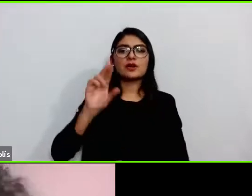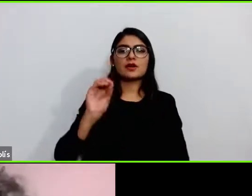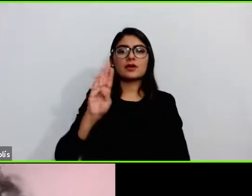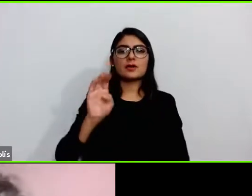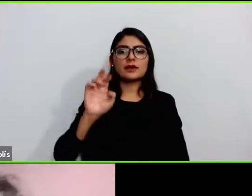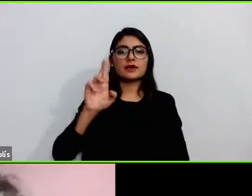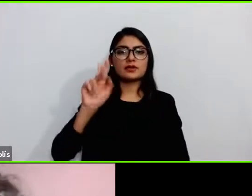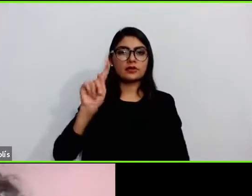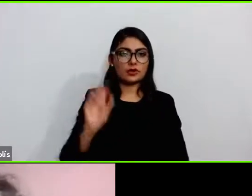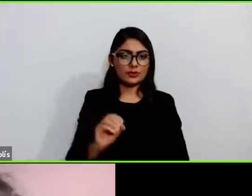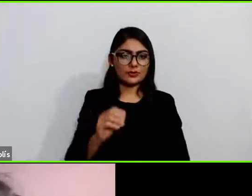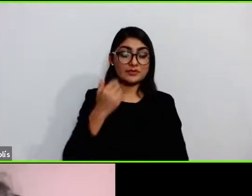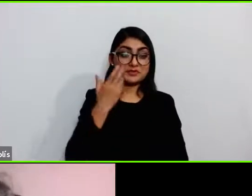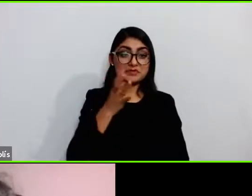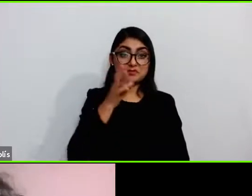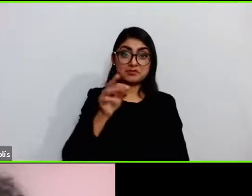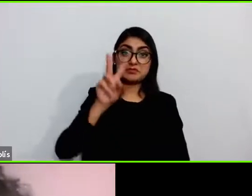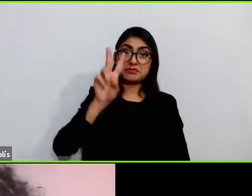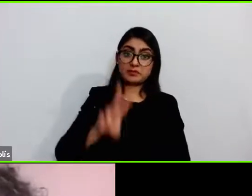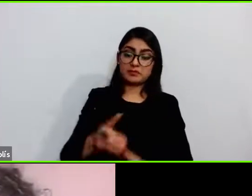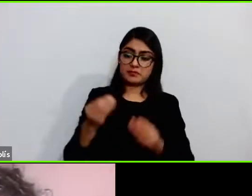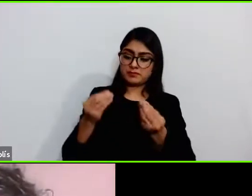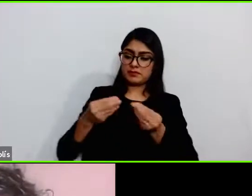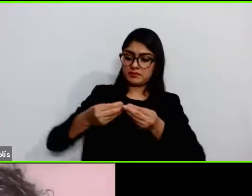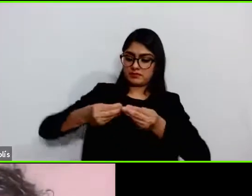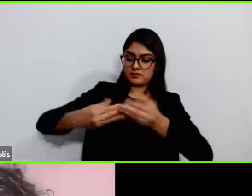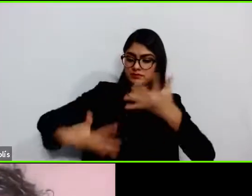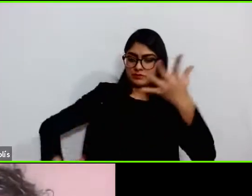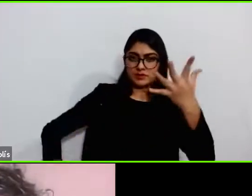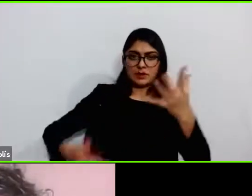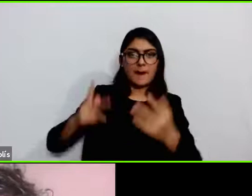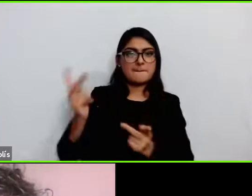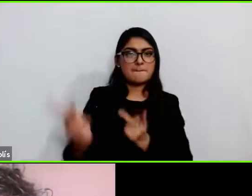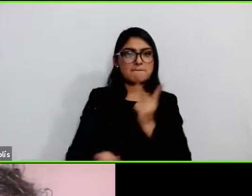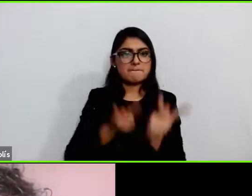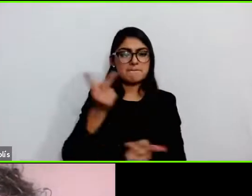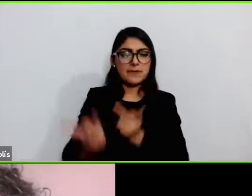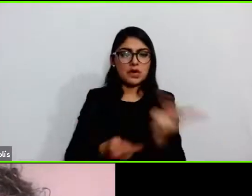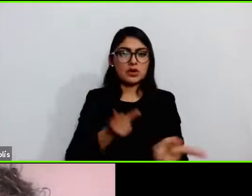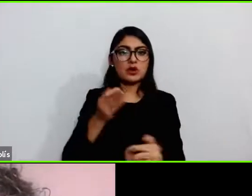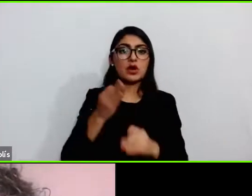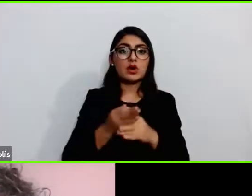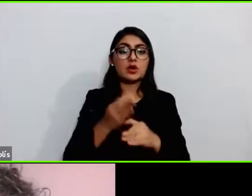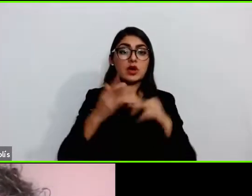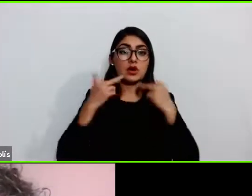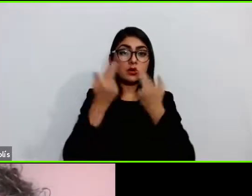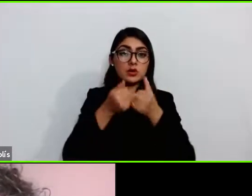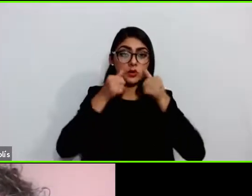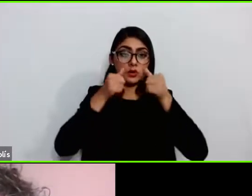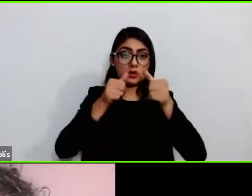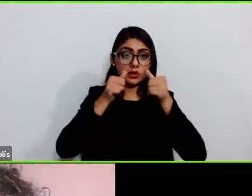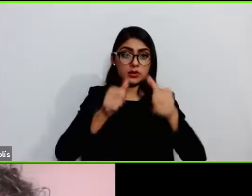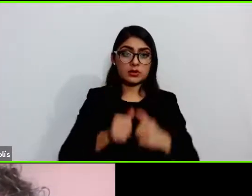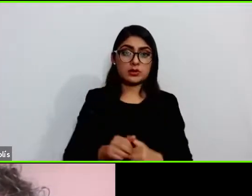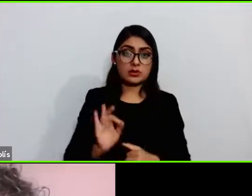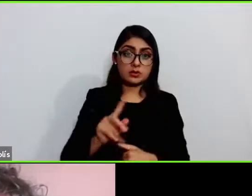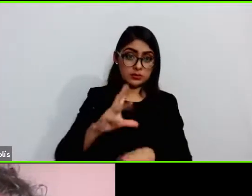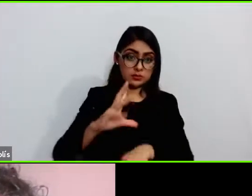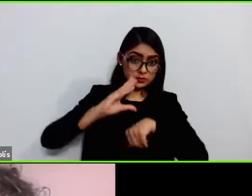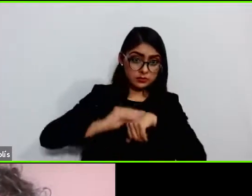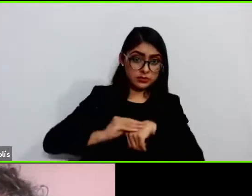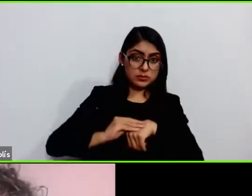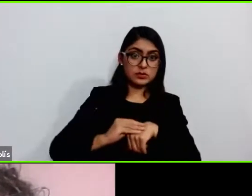preguntas de las personas que están atendiendo a esta primera sesión. Si usted me permite, podría